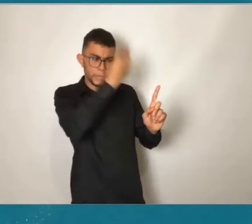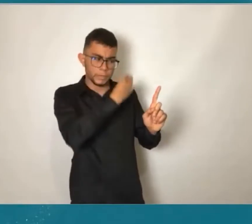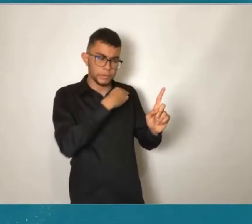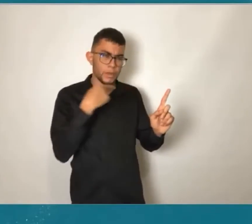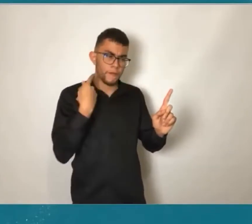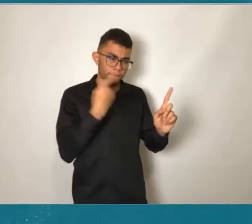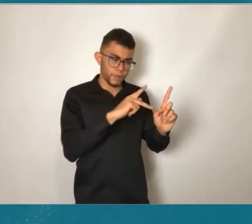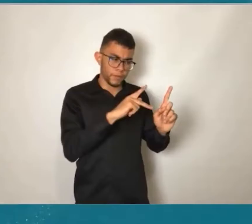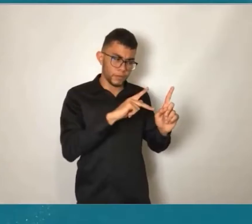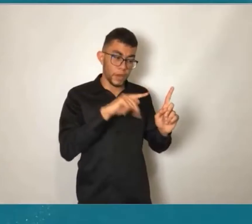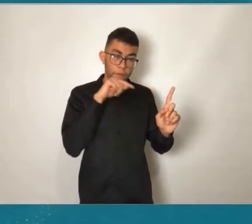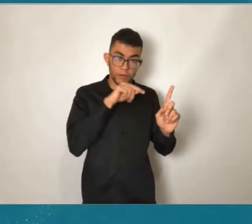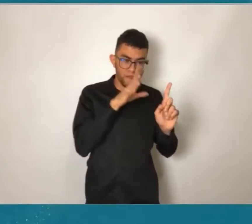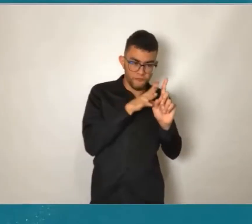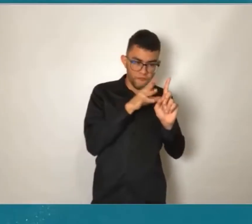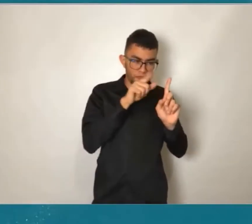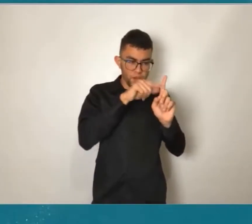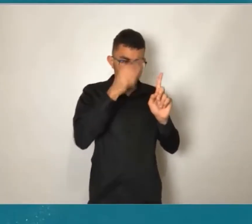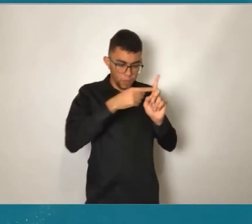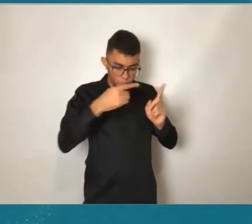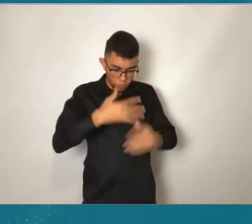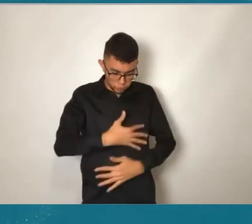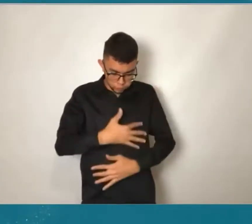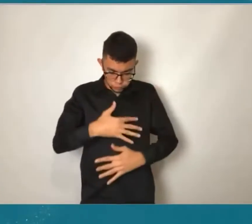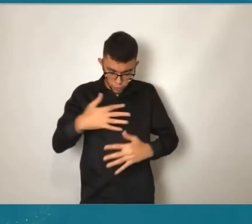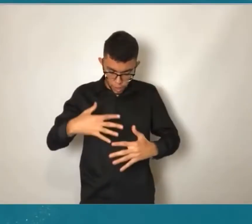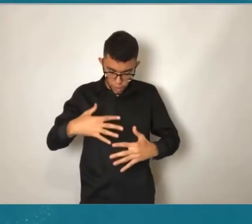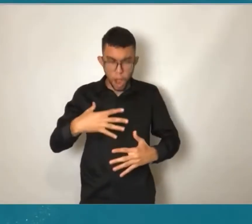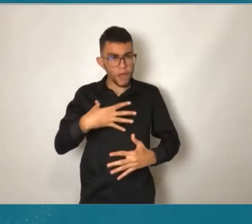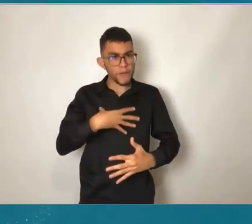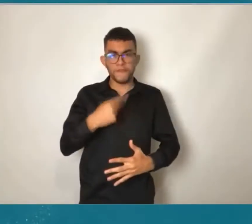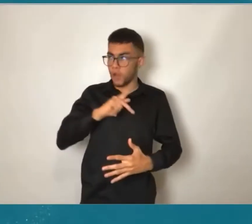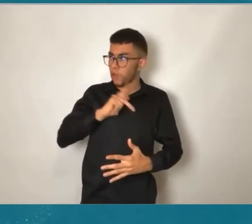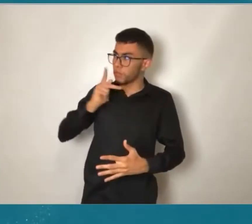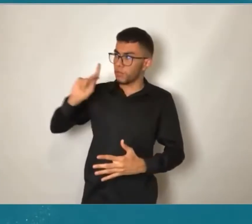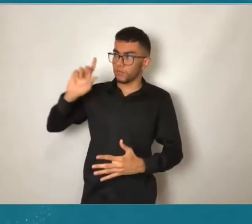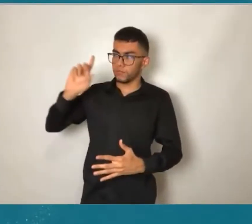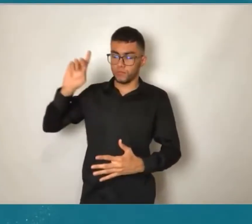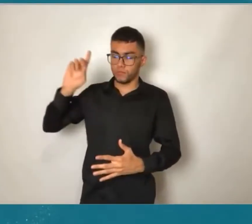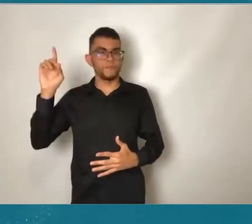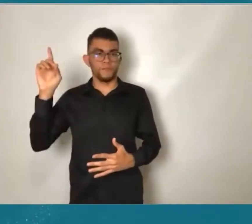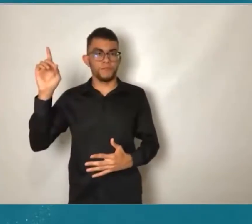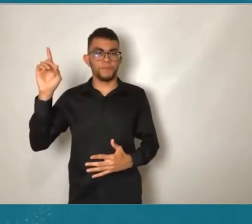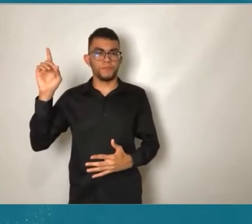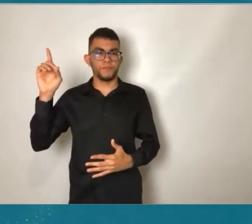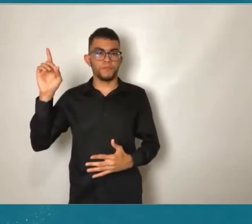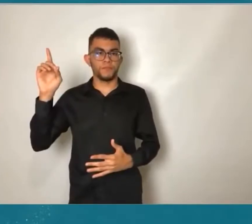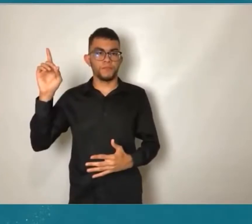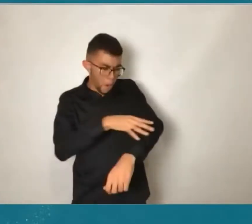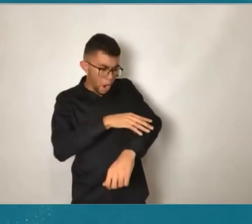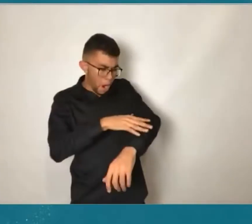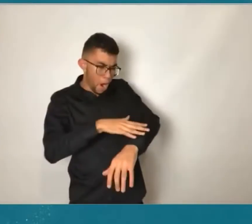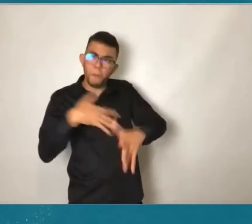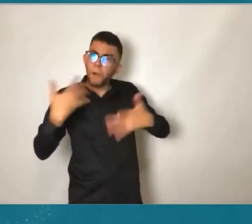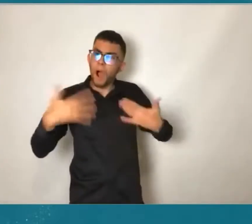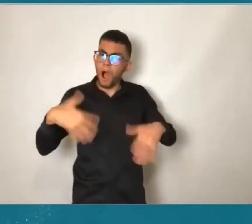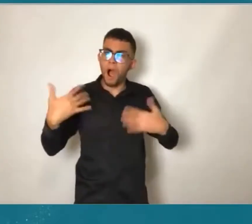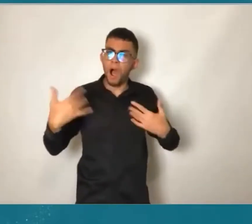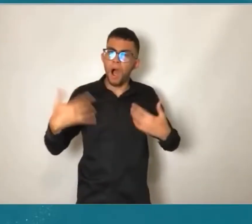prega o evangelho, cuida das pessoas. Irmãos, você só terá bênção. Eu já vi muitos